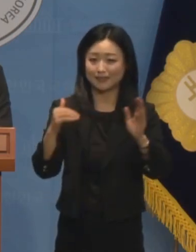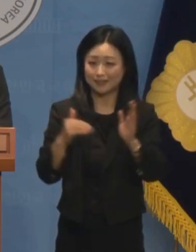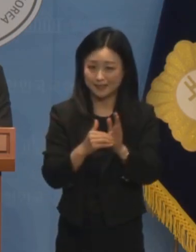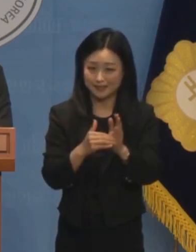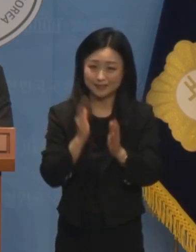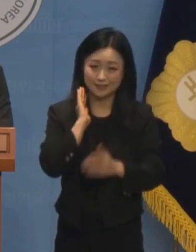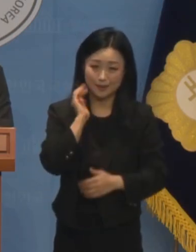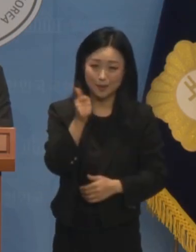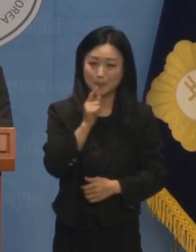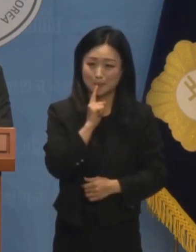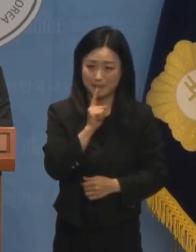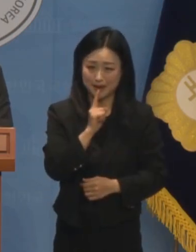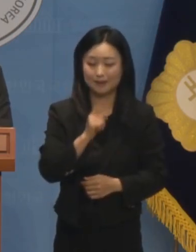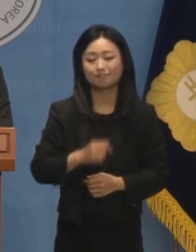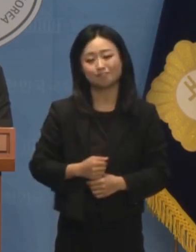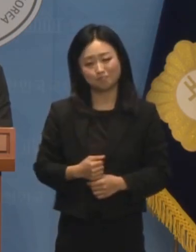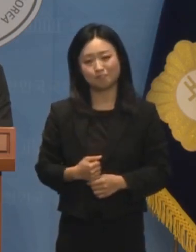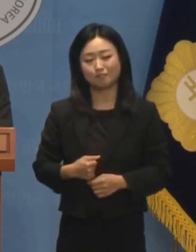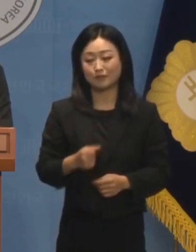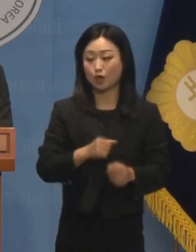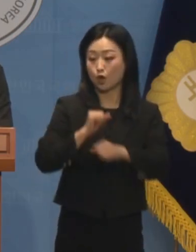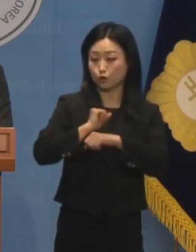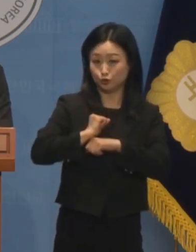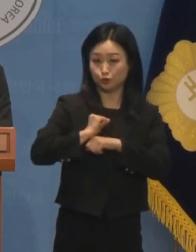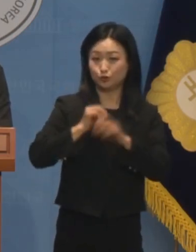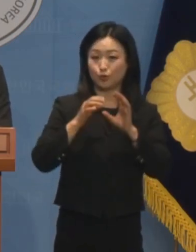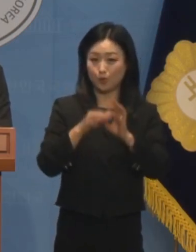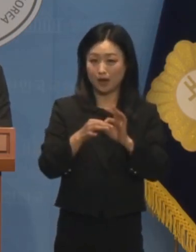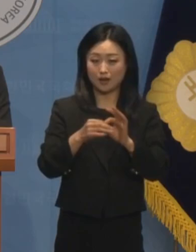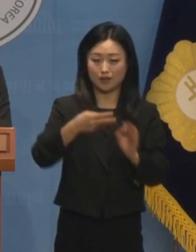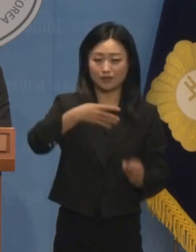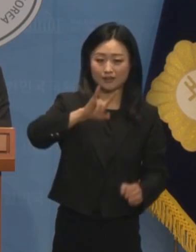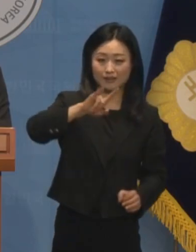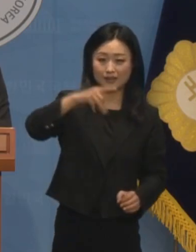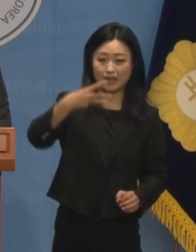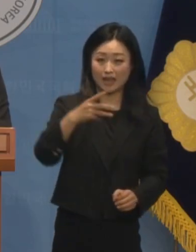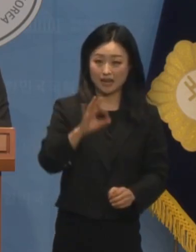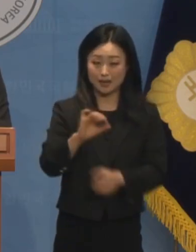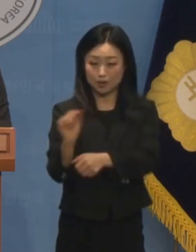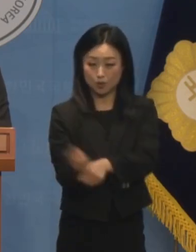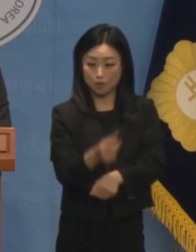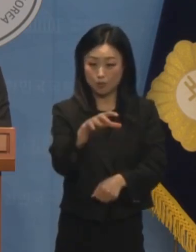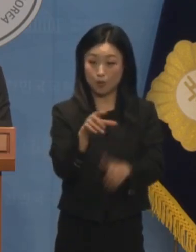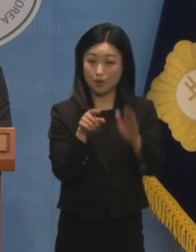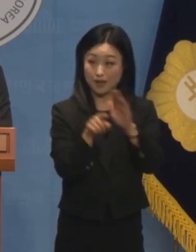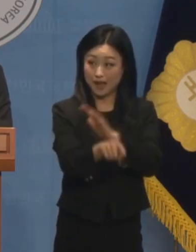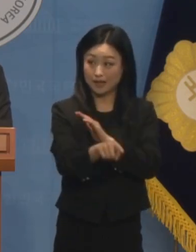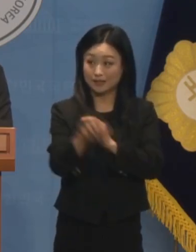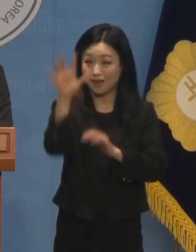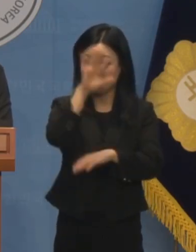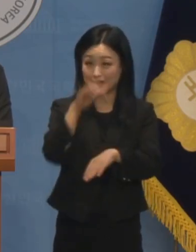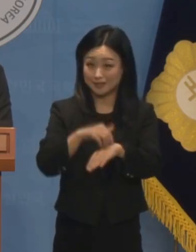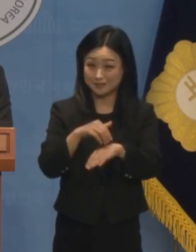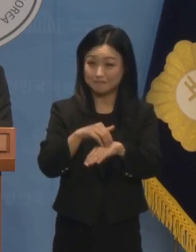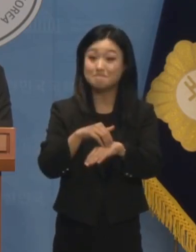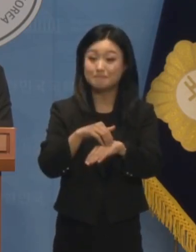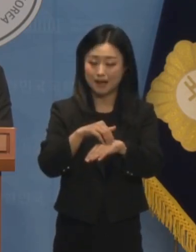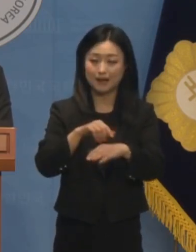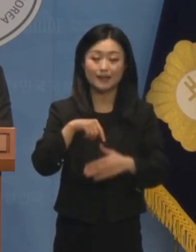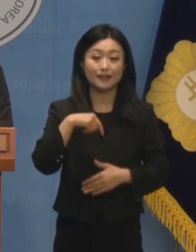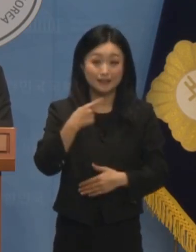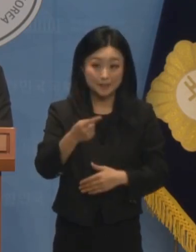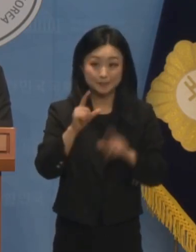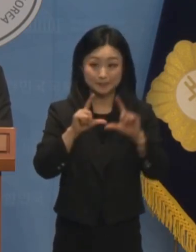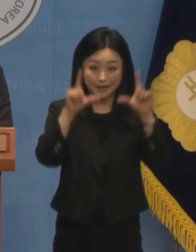윤석열 대통령이 군 소유의 태릉 골프장을 이용한 사실이 언론에 포착되자 다음날 대통령실에서